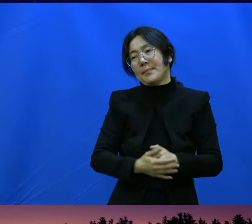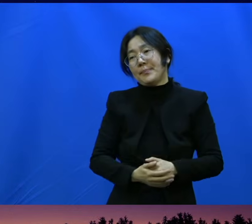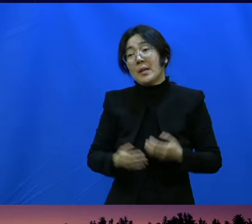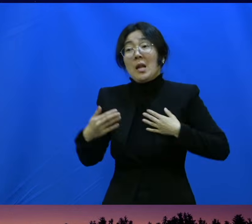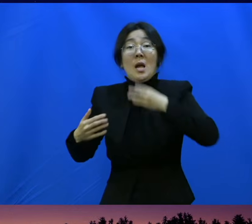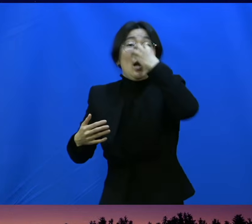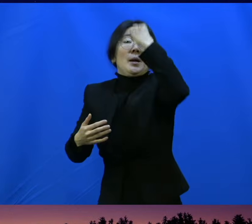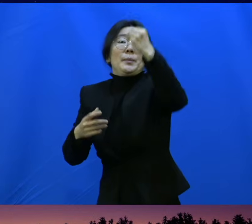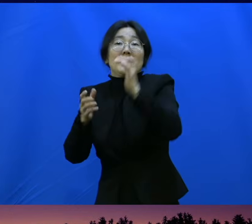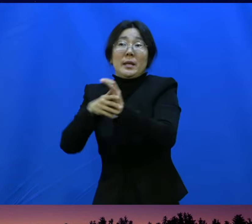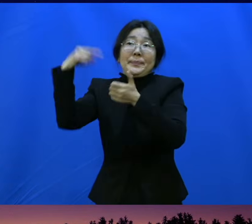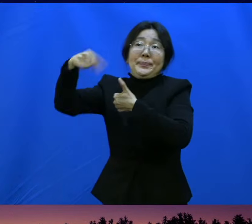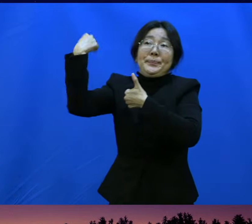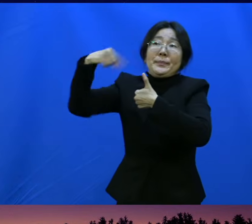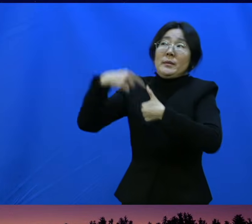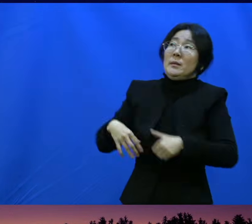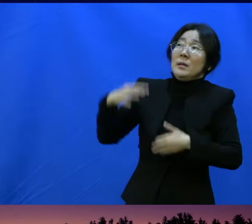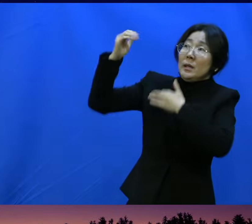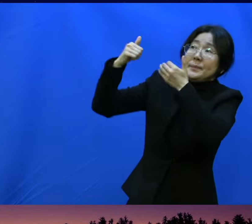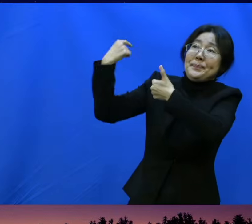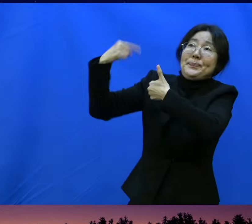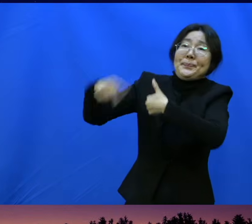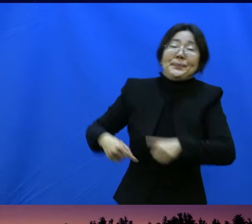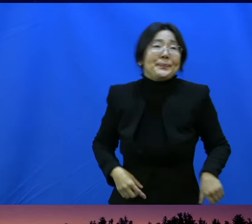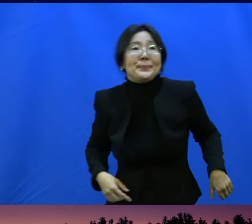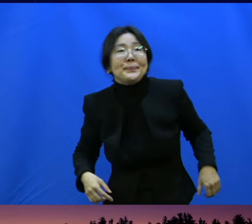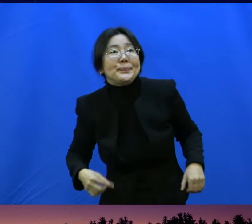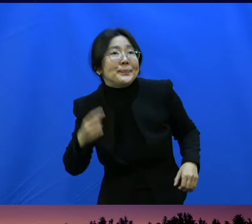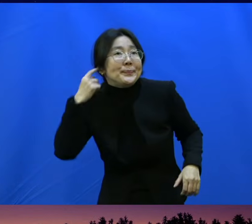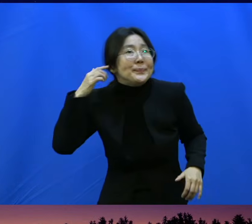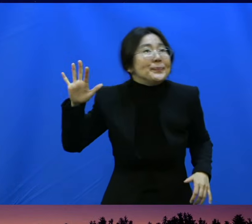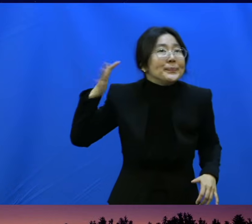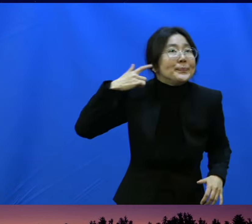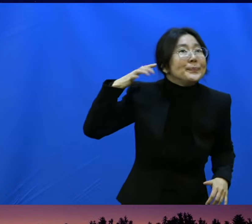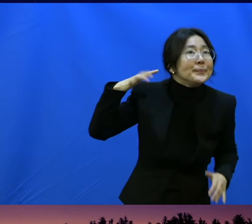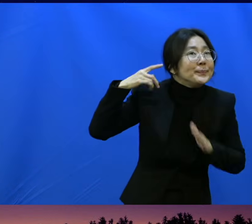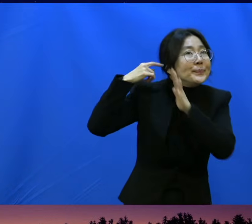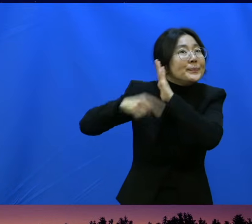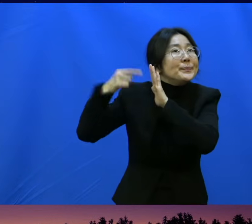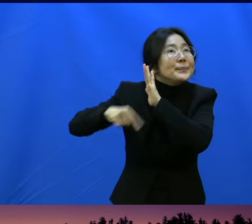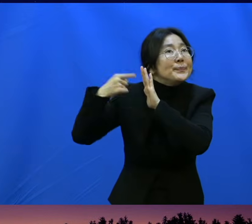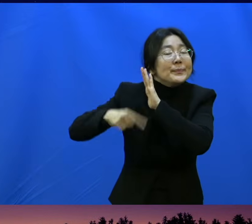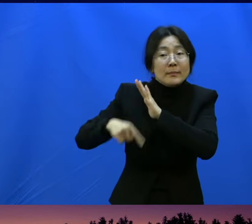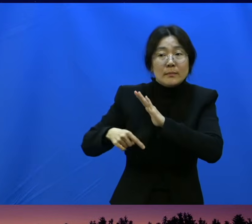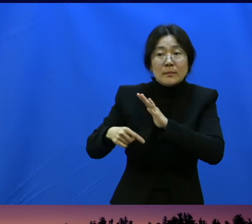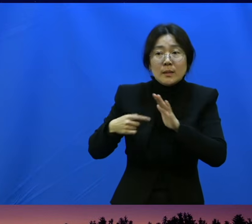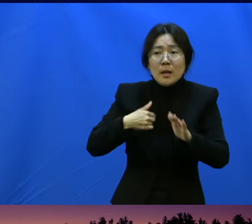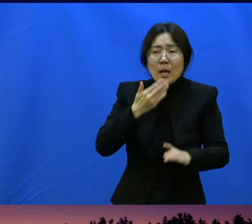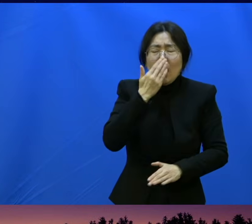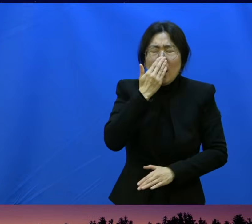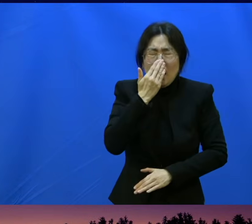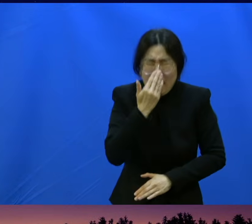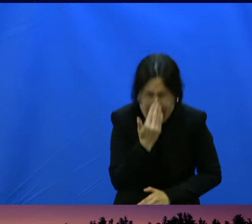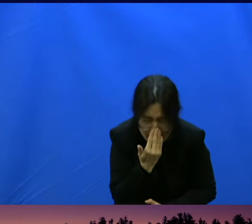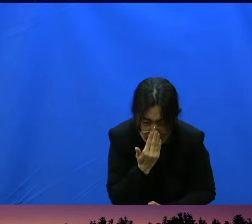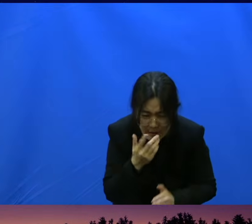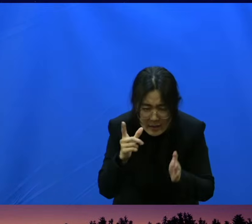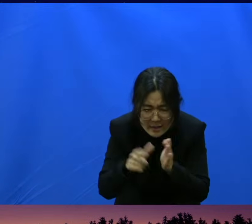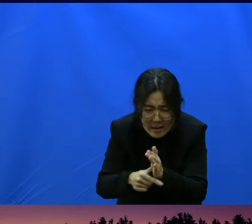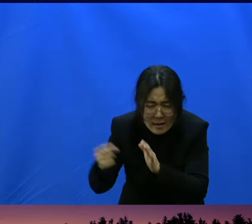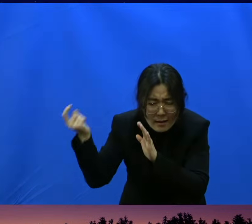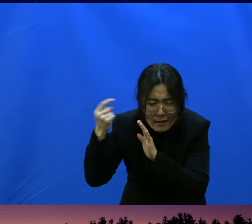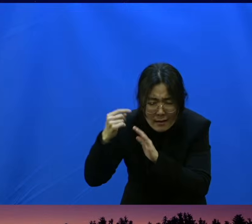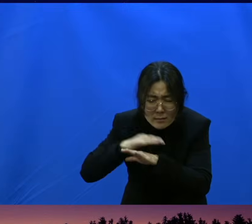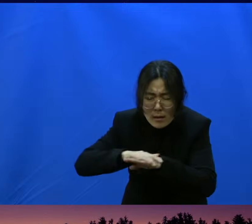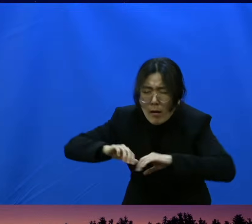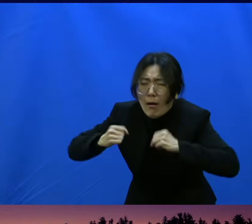이게 중요한 것은 하나님이에요. 하나님은 다윗을 포기하지 않으셨습니다. 그리고 하나님은 아둘람에서 그를 충분히 훈련시키시는